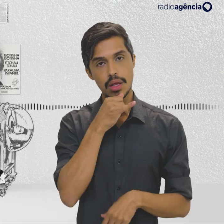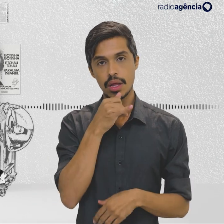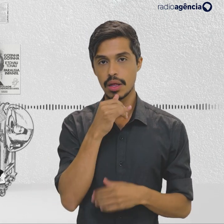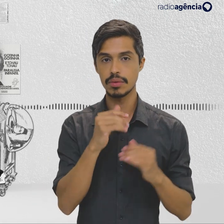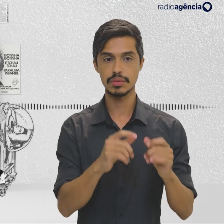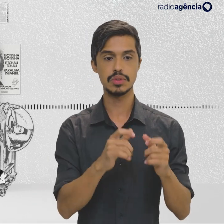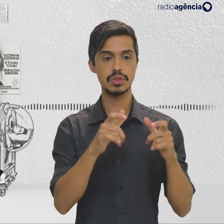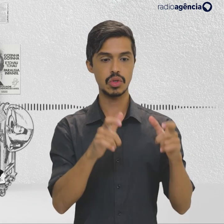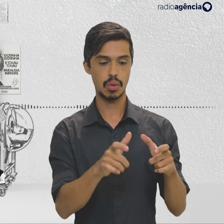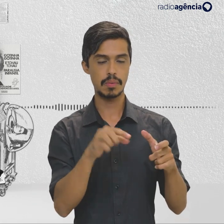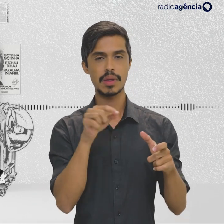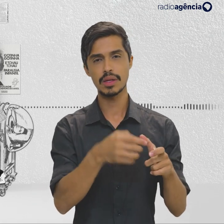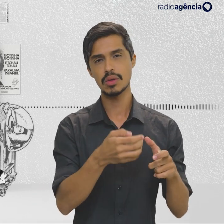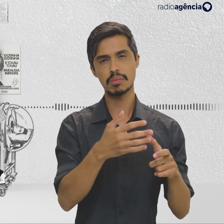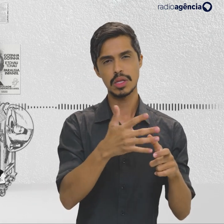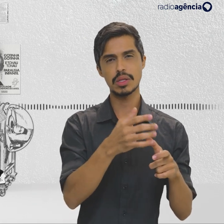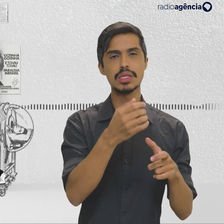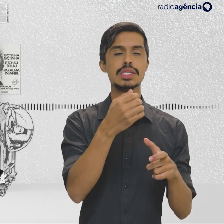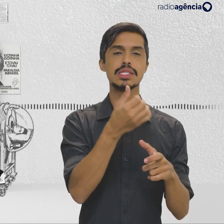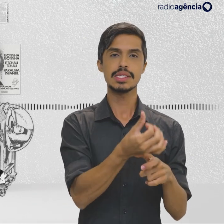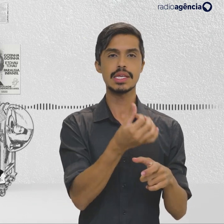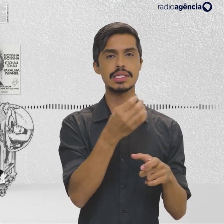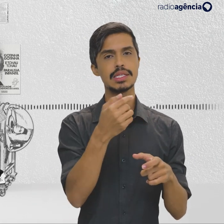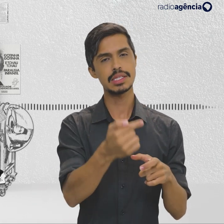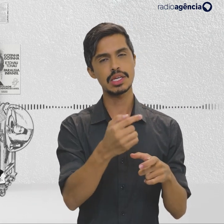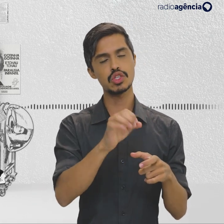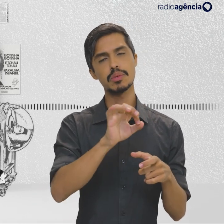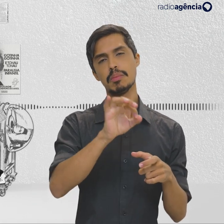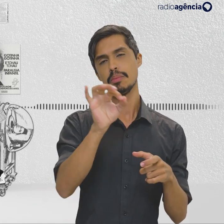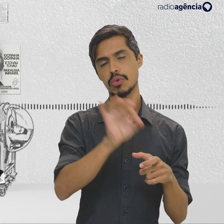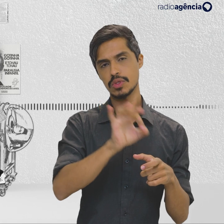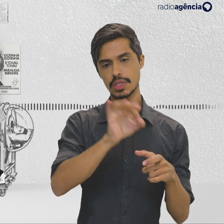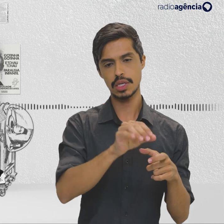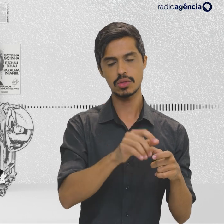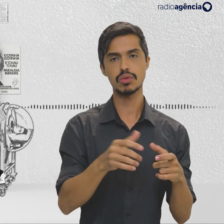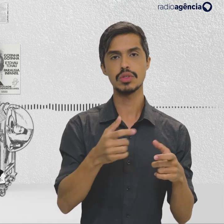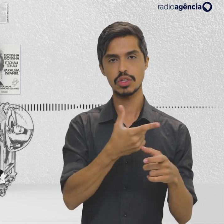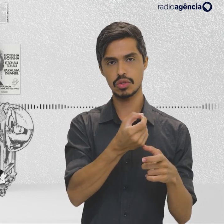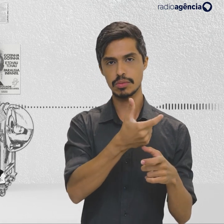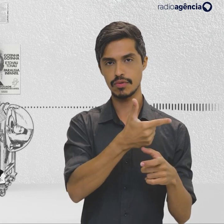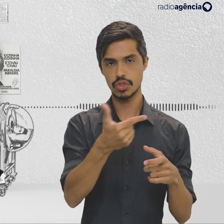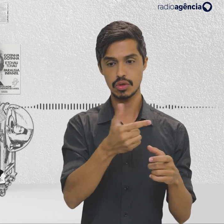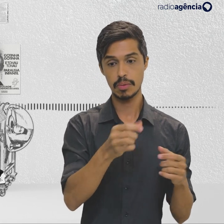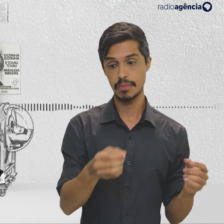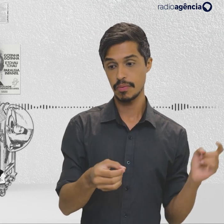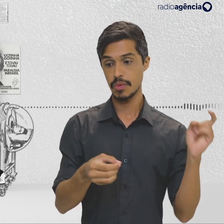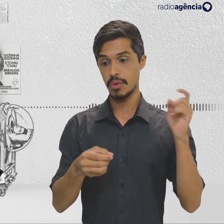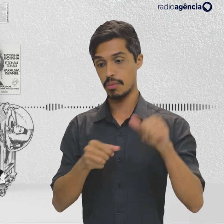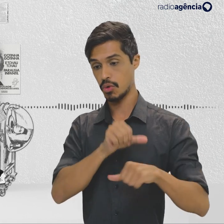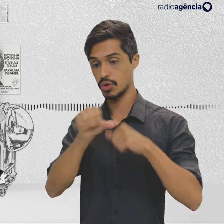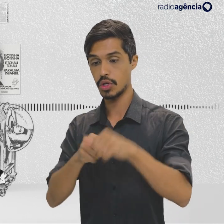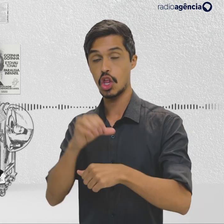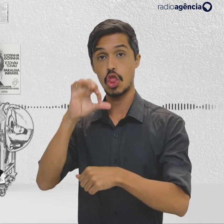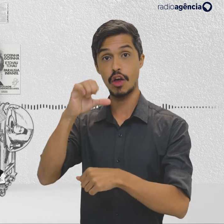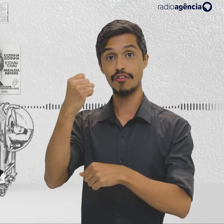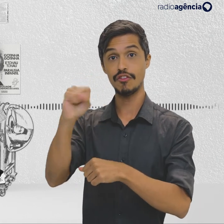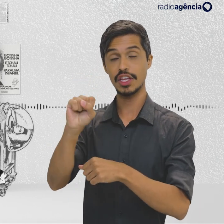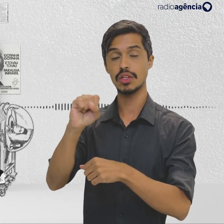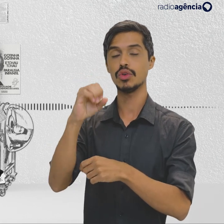exemplo saltou de uma cobertura de quase 67% em 2022 para